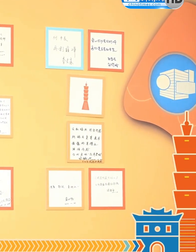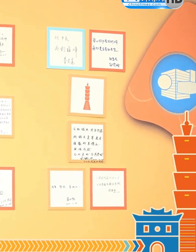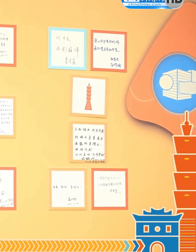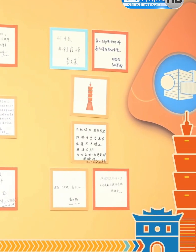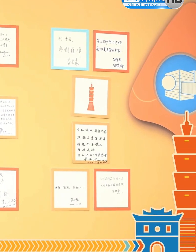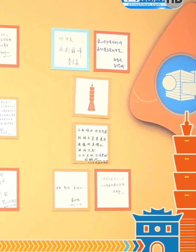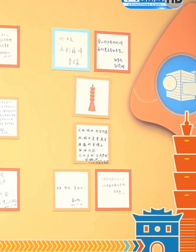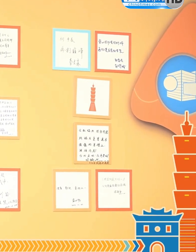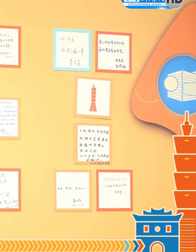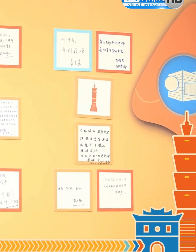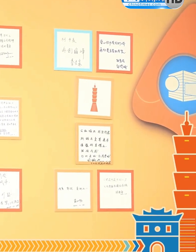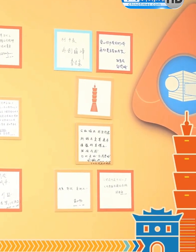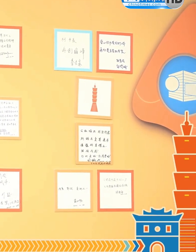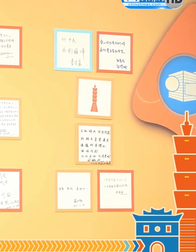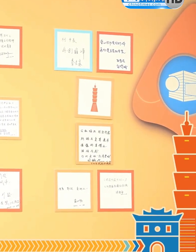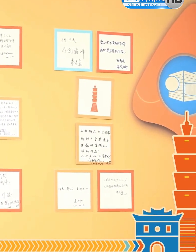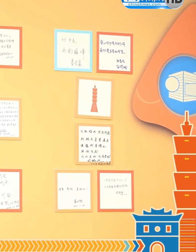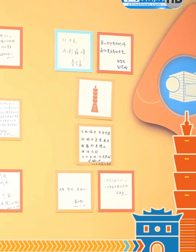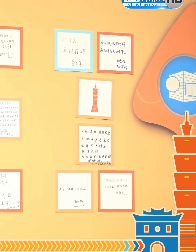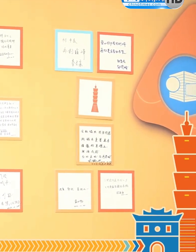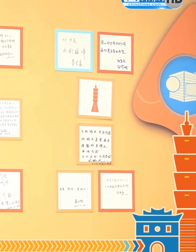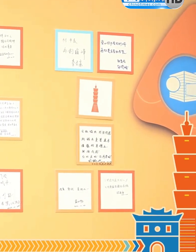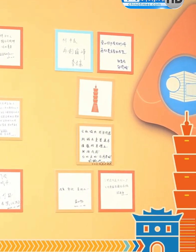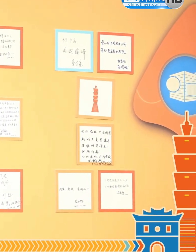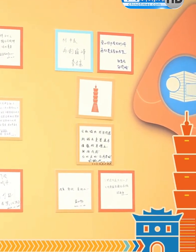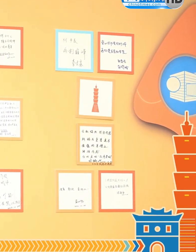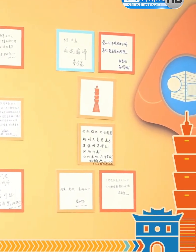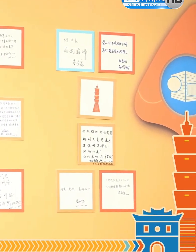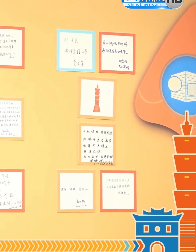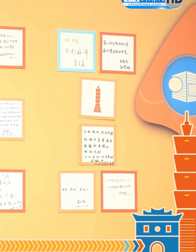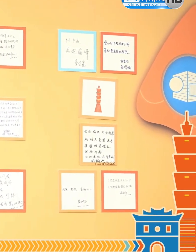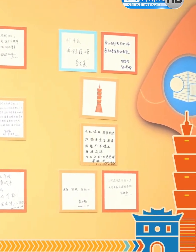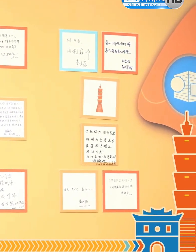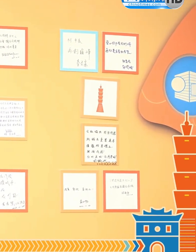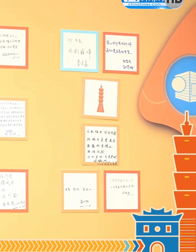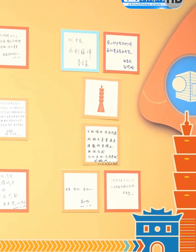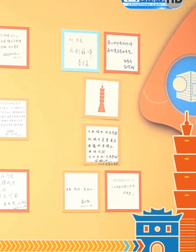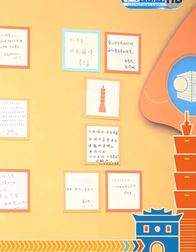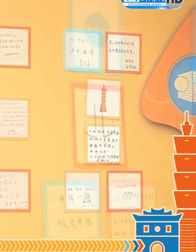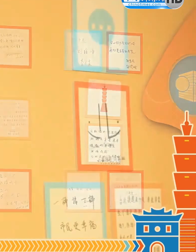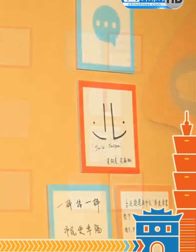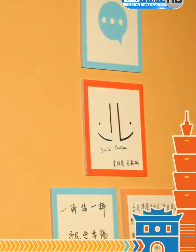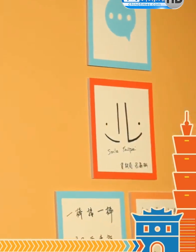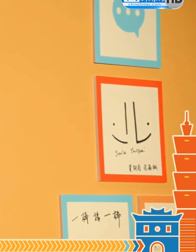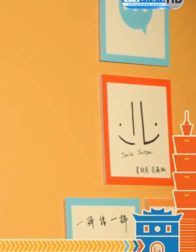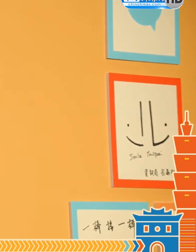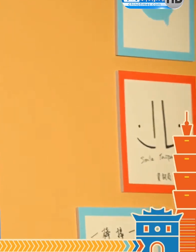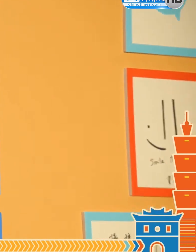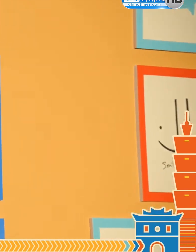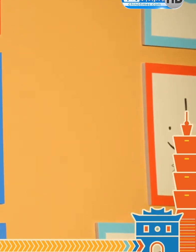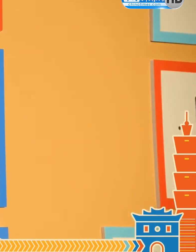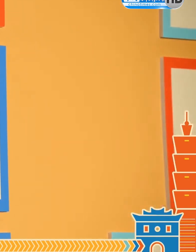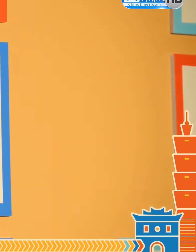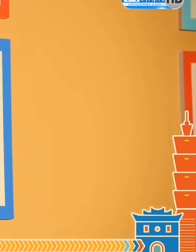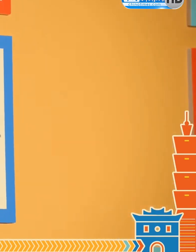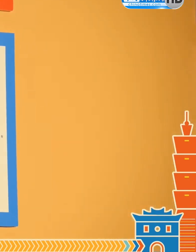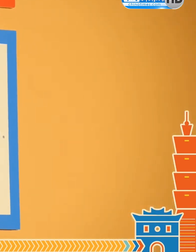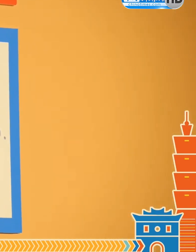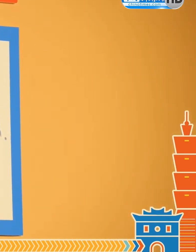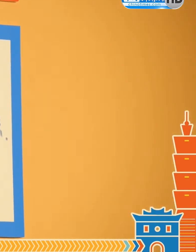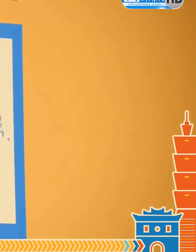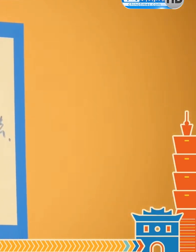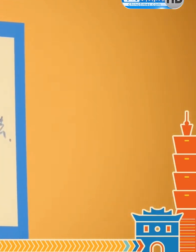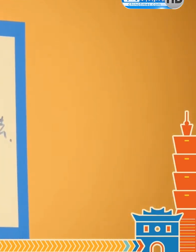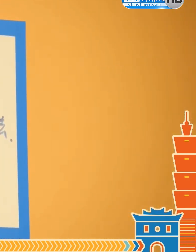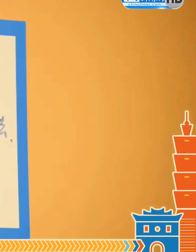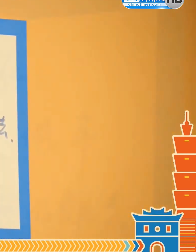是产业局的林崇杰局长哦，他在上面写下留下传承刻印于这城市，然后潇洒的离